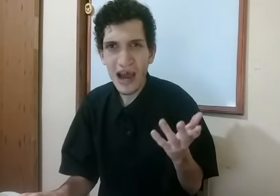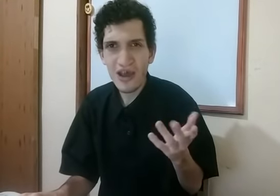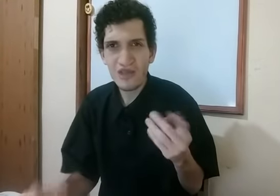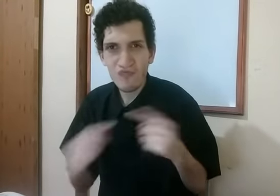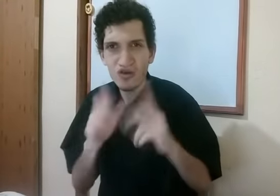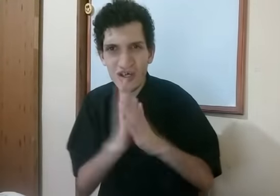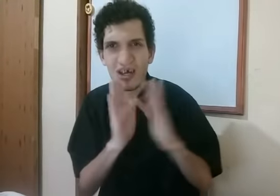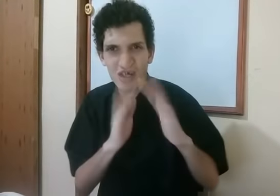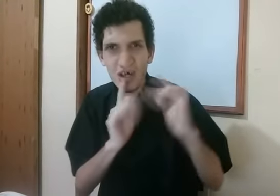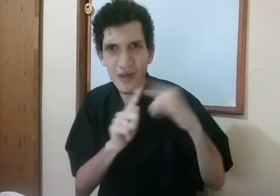Zoar é tipo igreja, né?